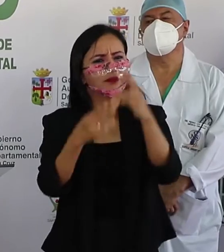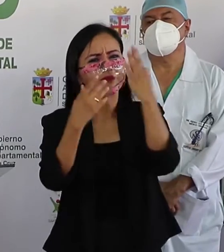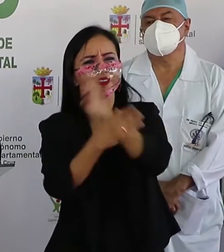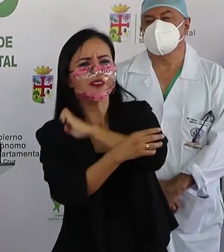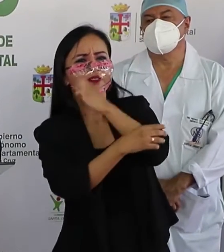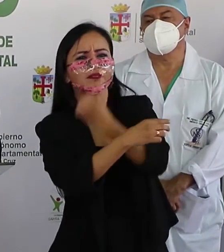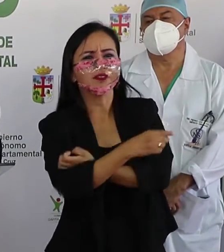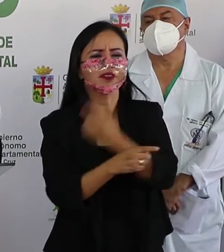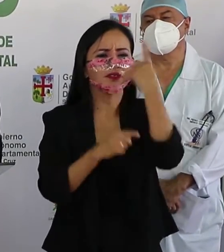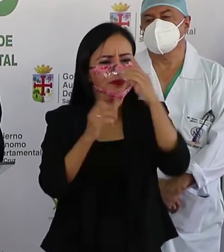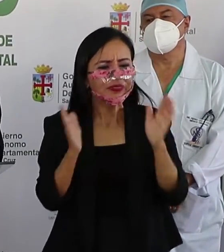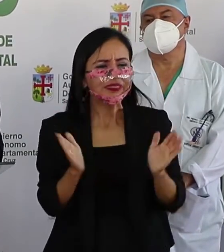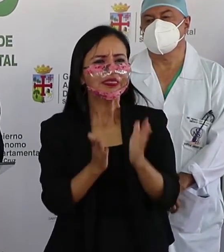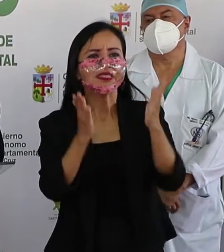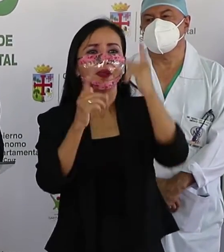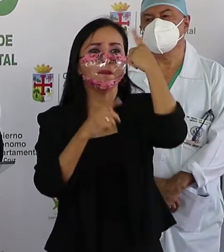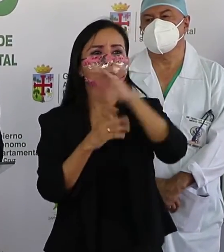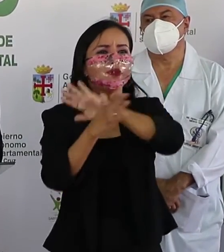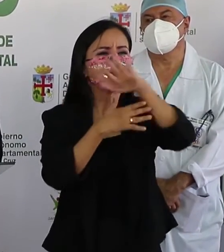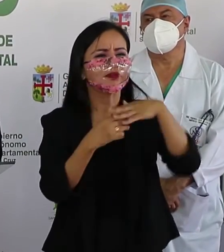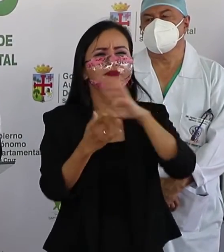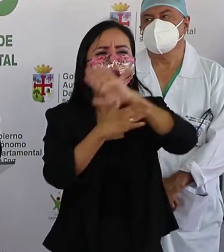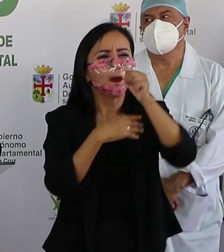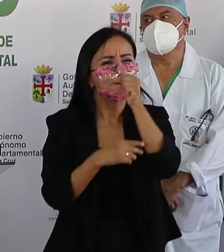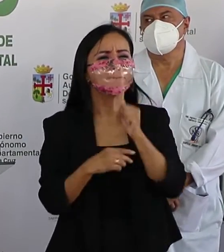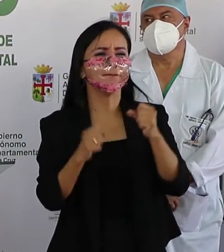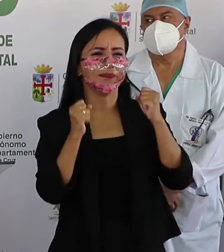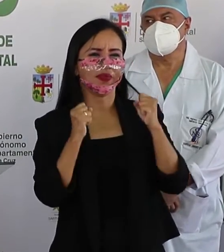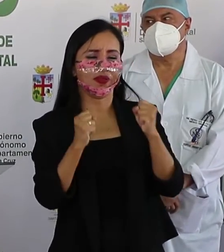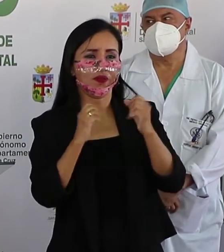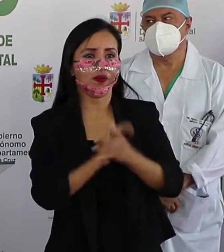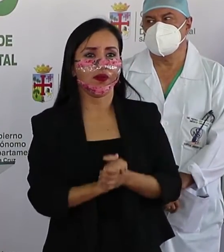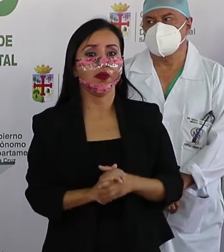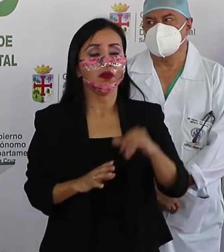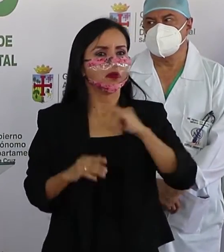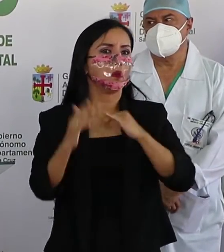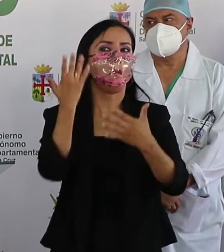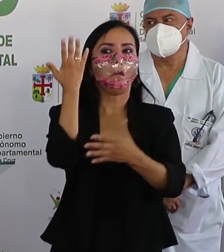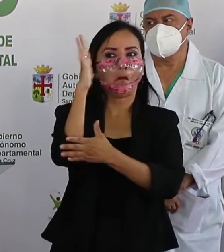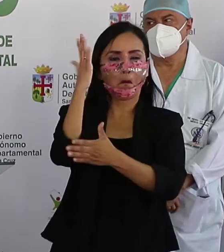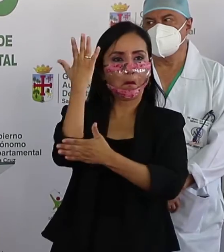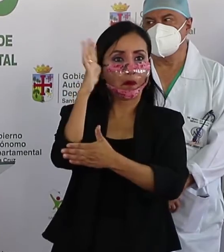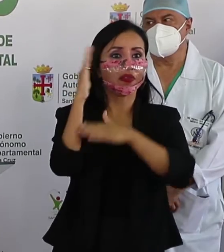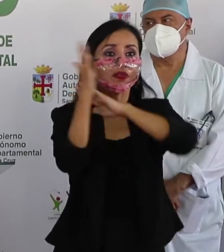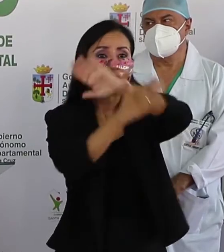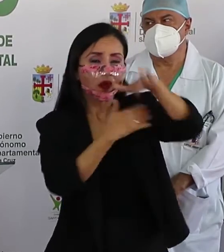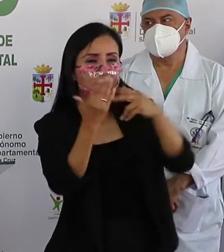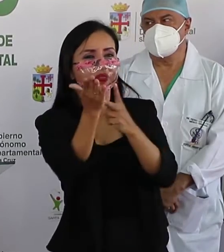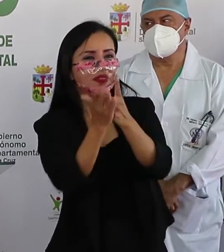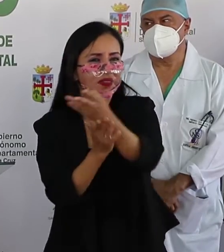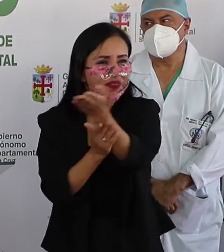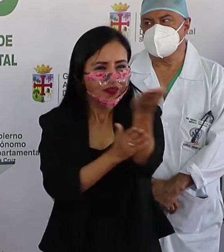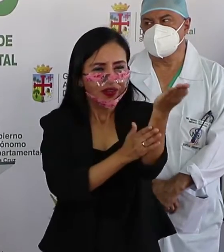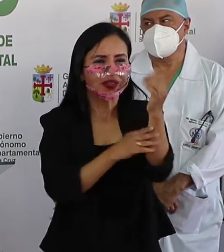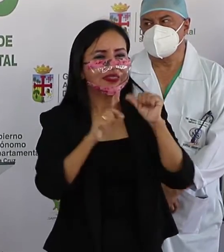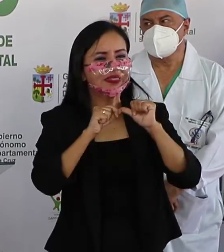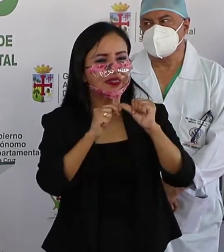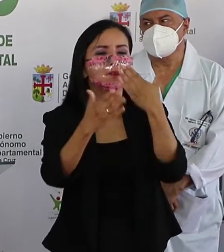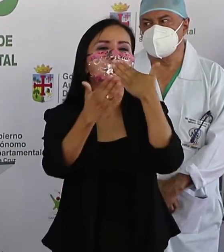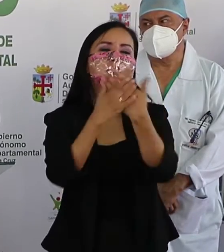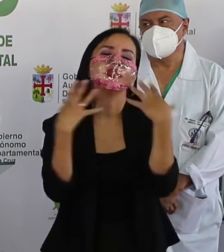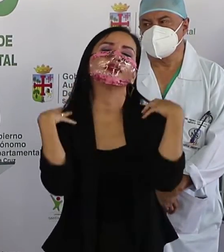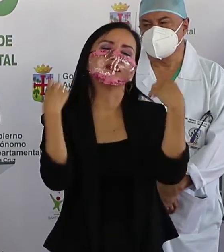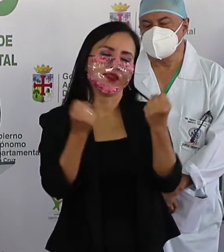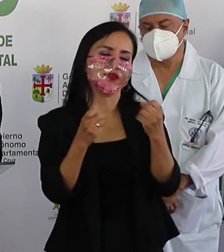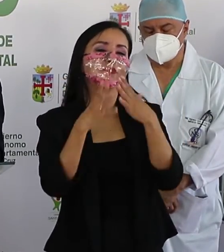su dedicación, por su abnegación y por su sacrificio. Hago votos porque todos